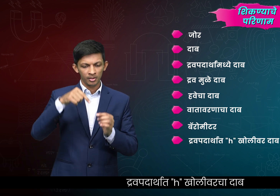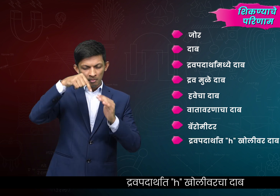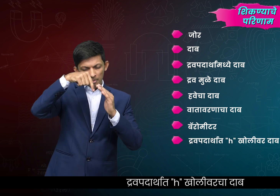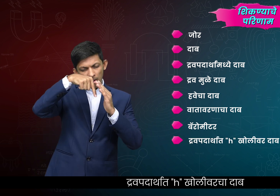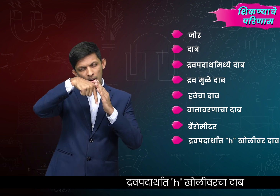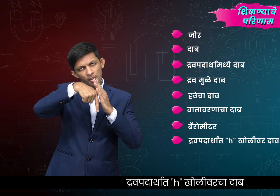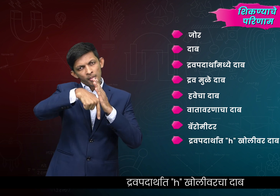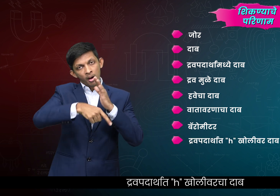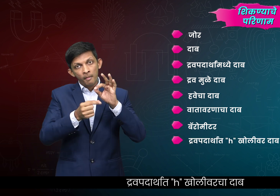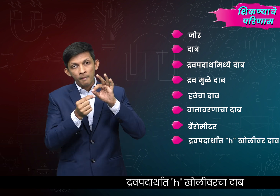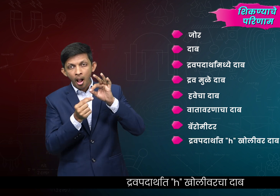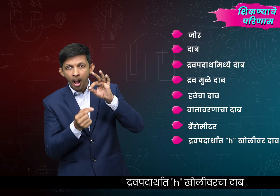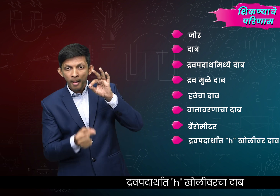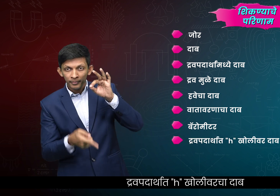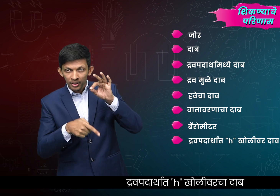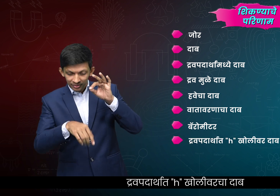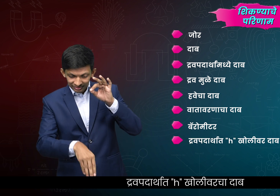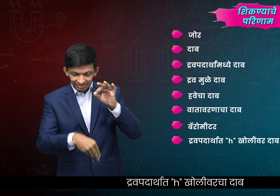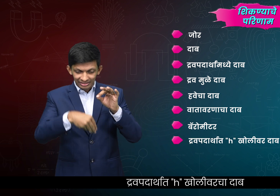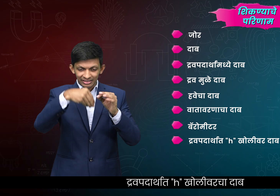द्रव पदार्थात एच खोलीवरचा दाब,